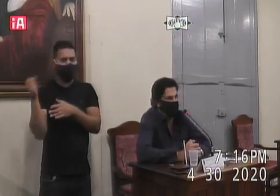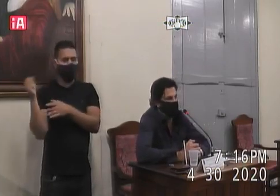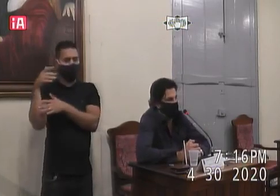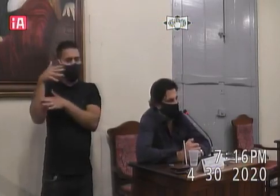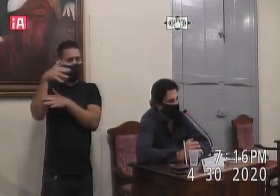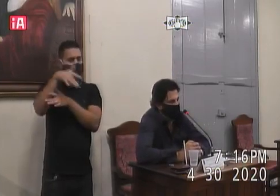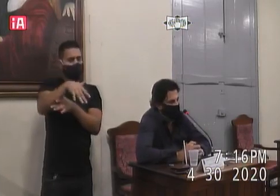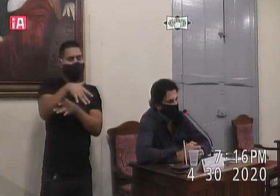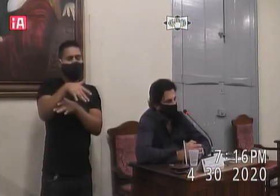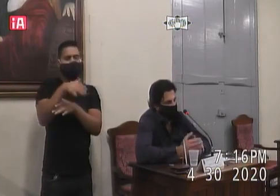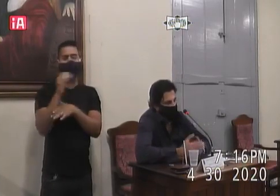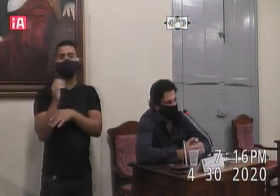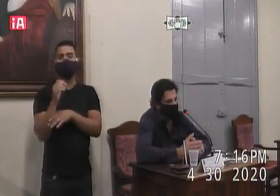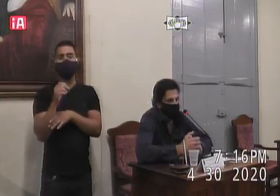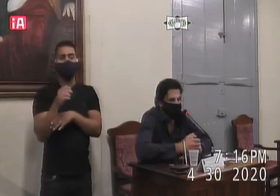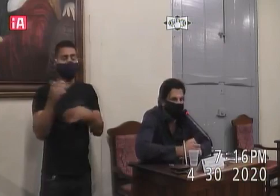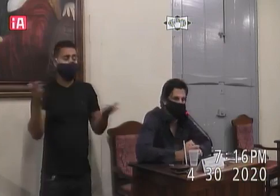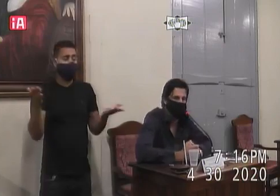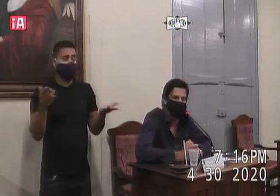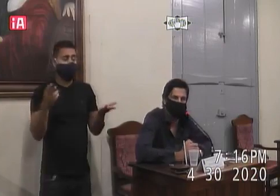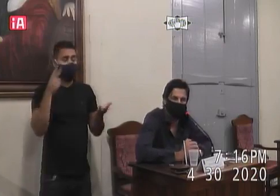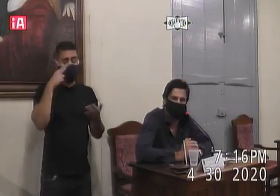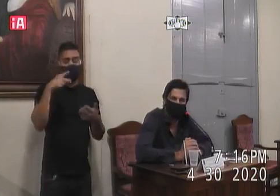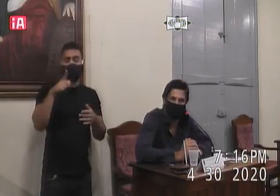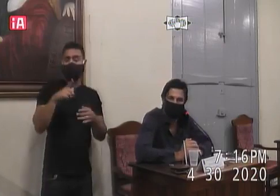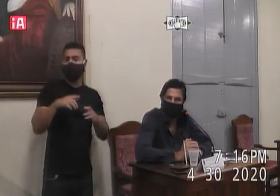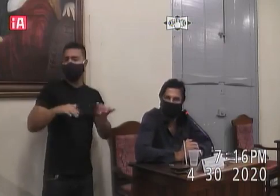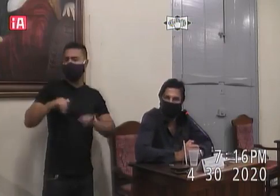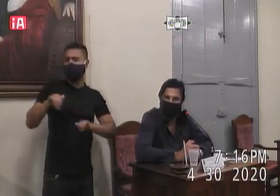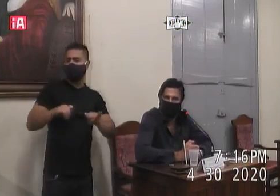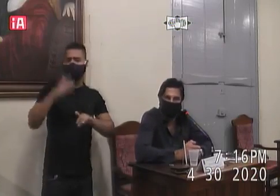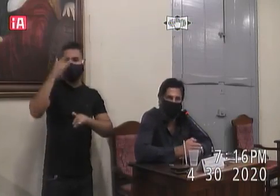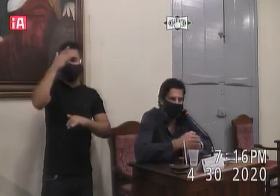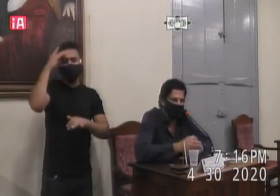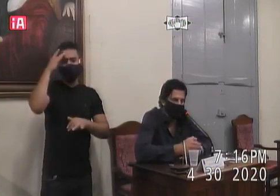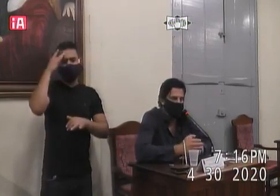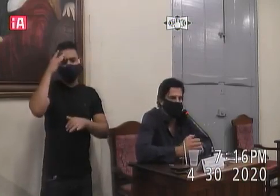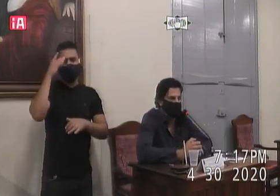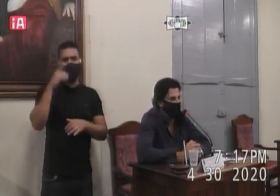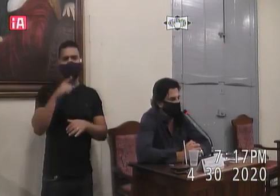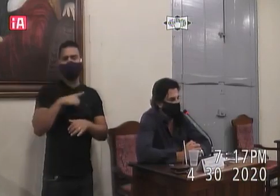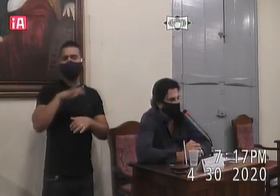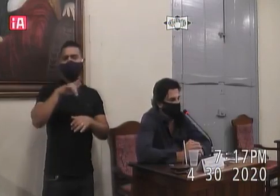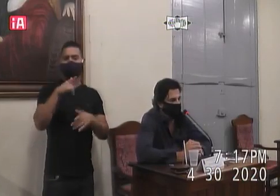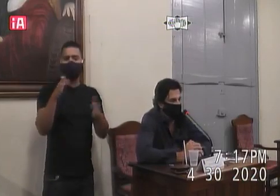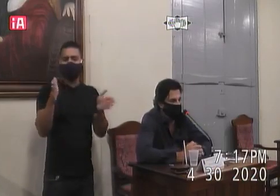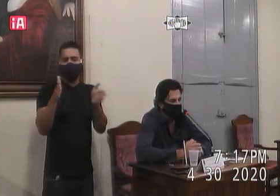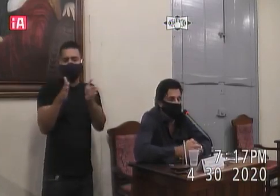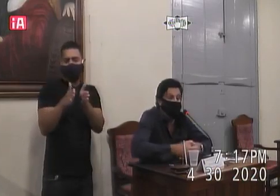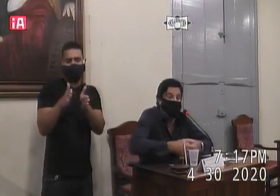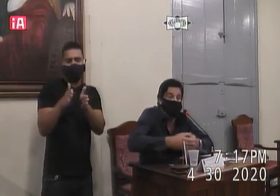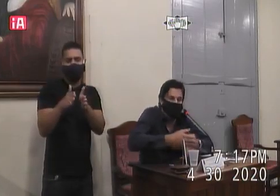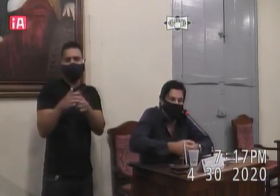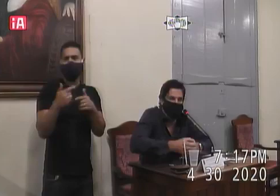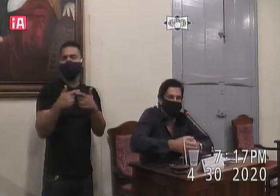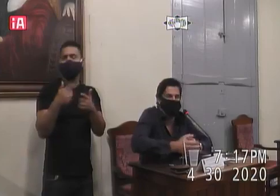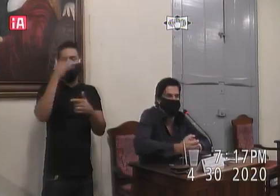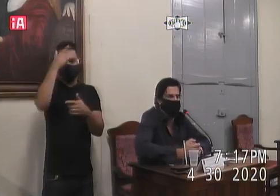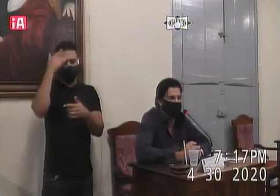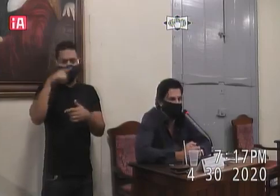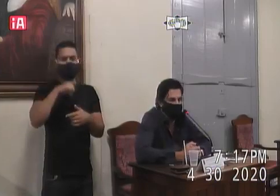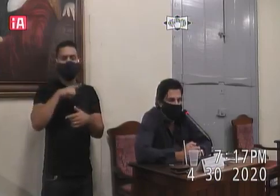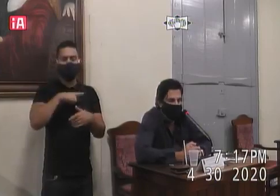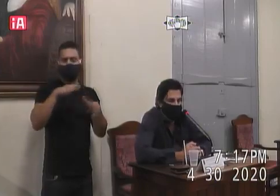do estabelecimento, enquanto a gente fica sacrificando aí os pequenos comerciantes da nossa cidade, que são moradores da